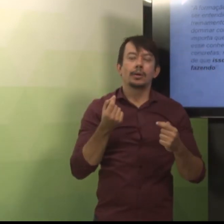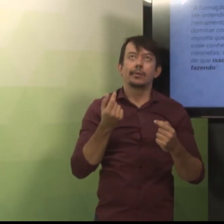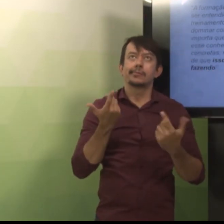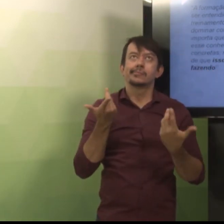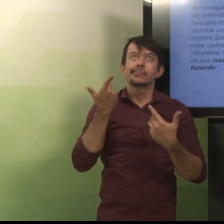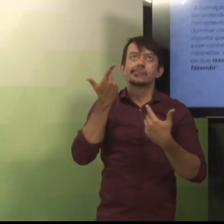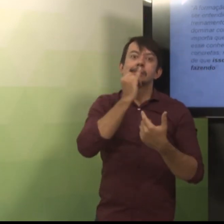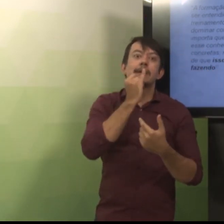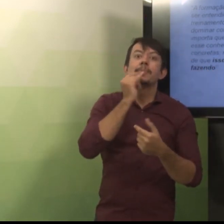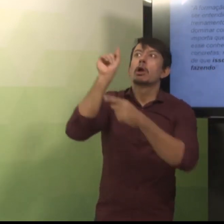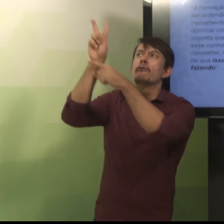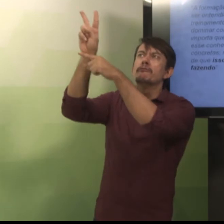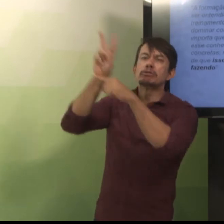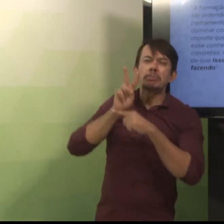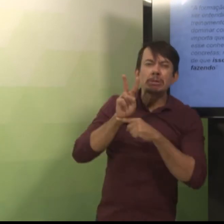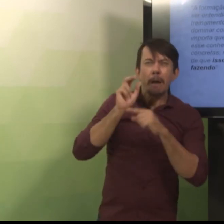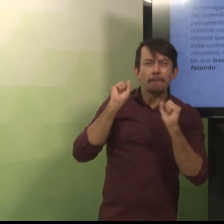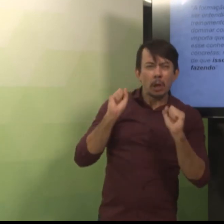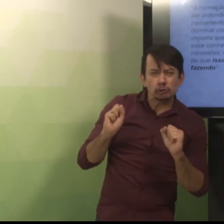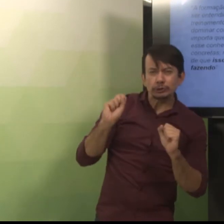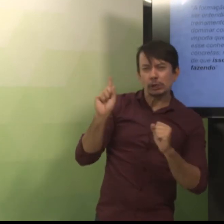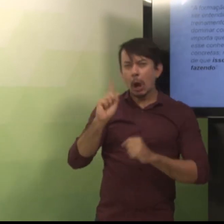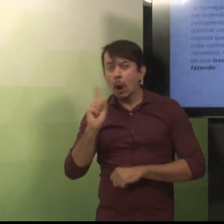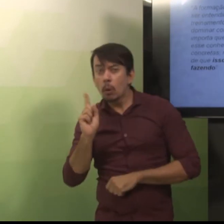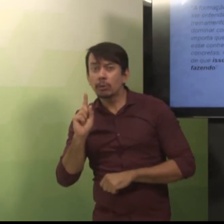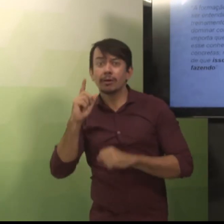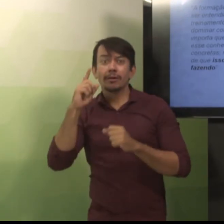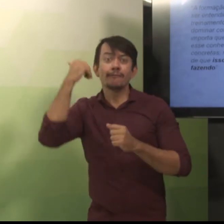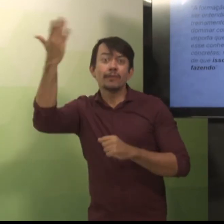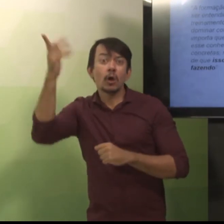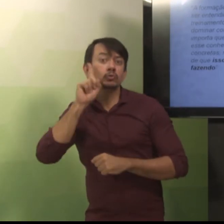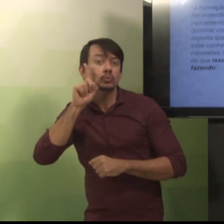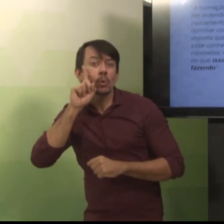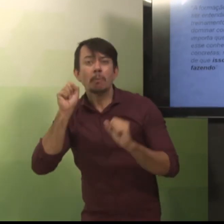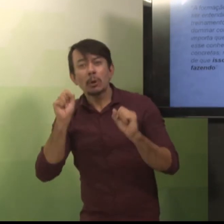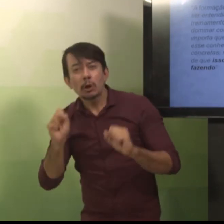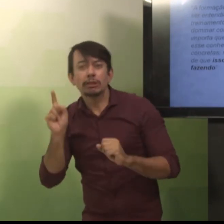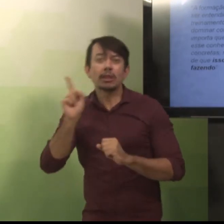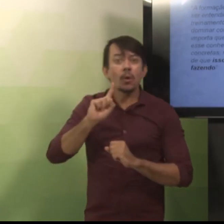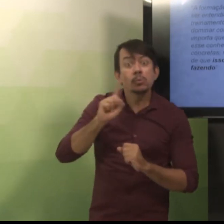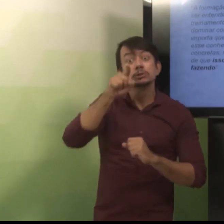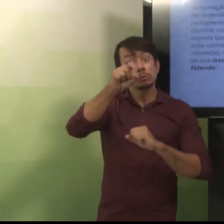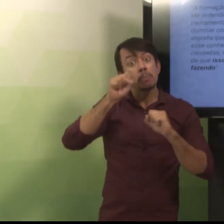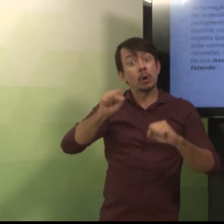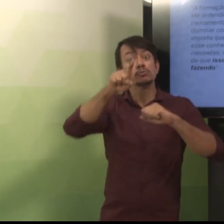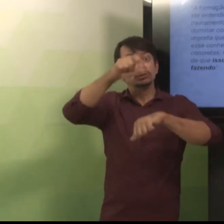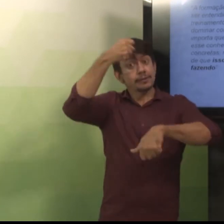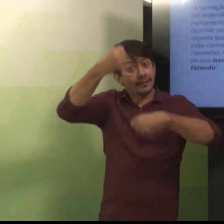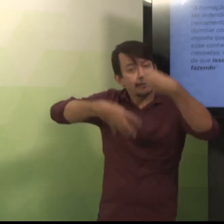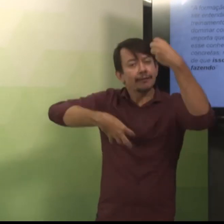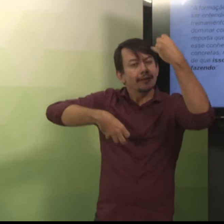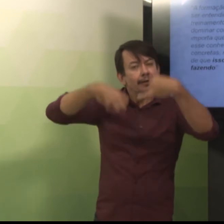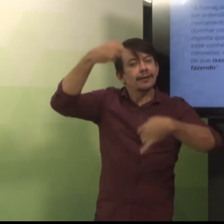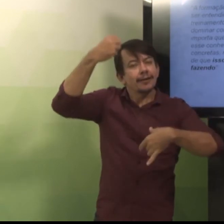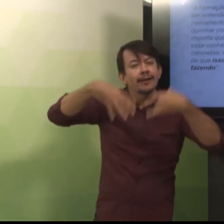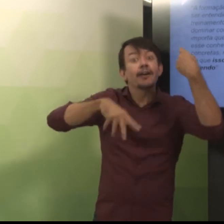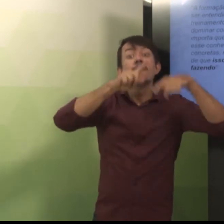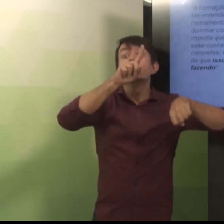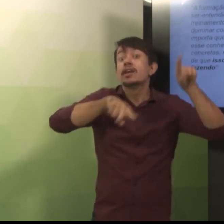por exemplo, o empréstimo linguístico, ele pode acontecer ou não? Pode fazer um empréstimo linguístico dos Estados Unidos? E com